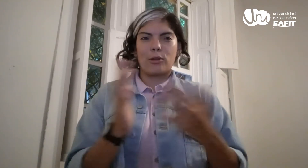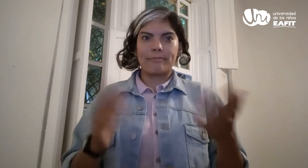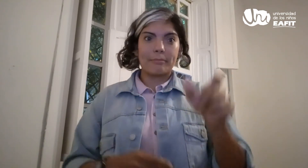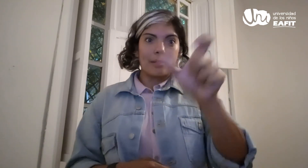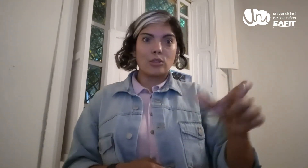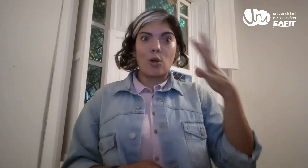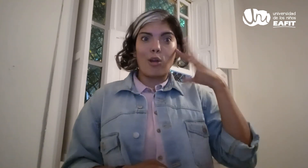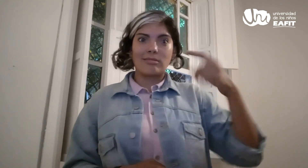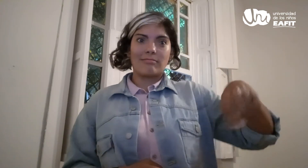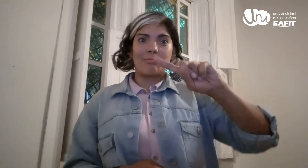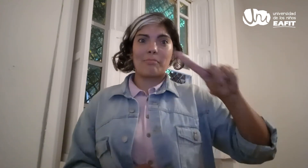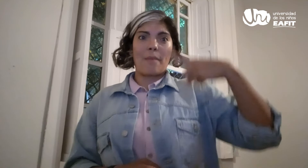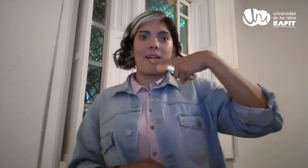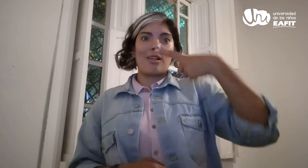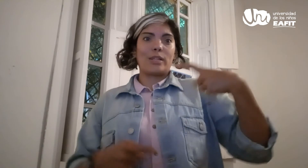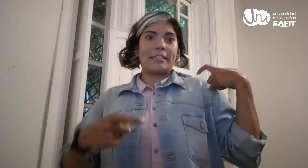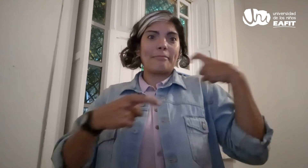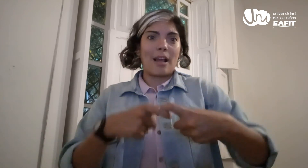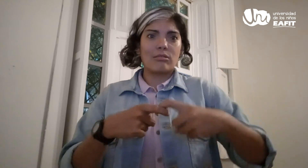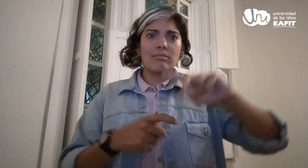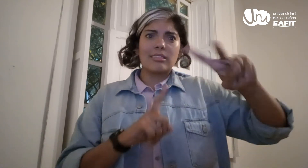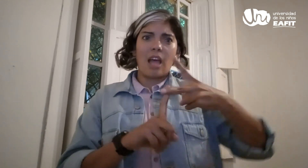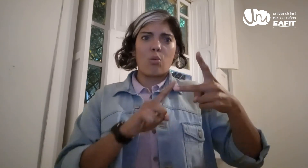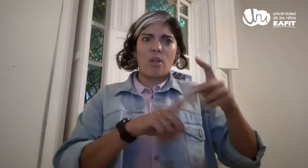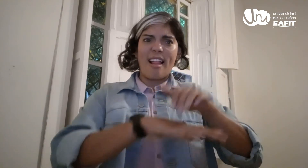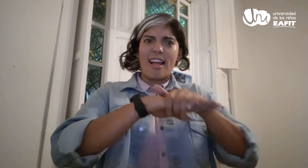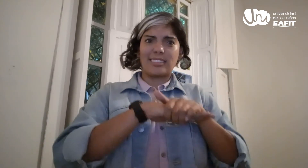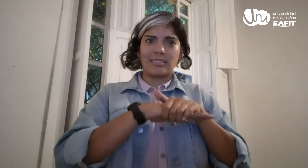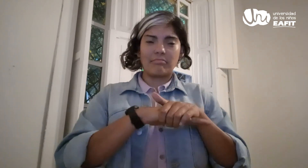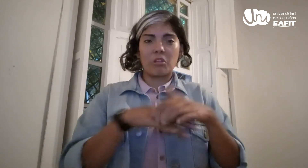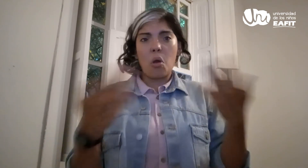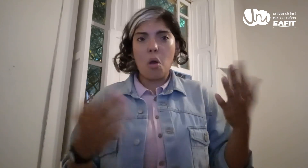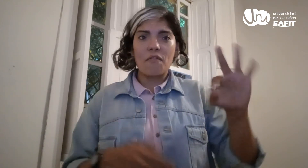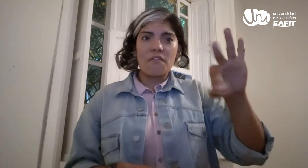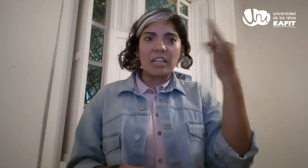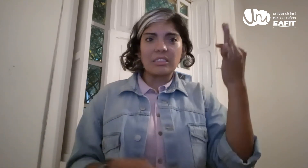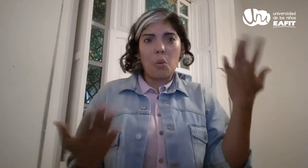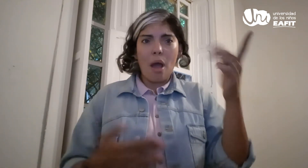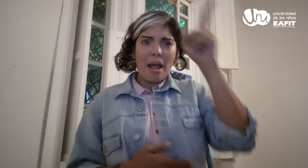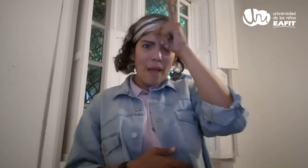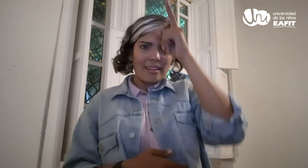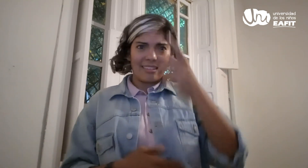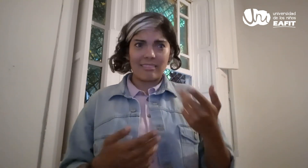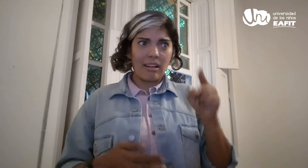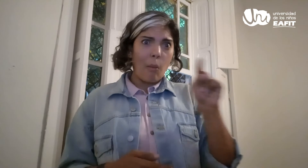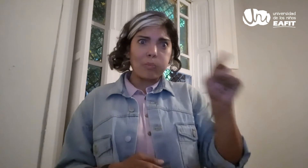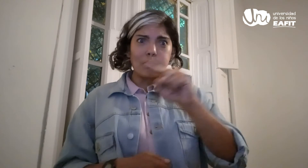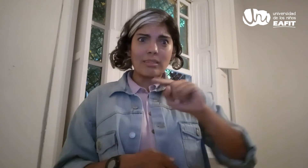perfecta. Para ejemplificar esto, en el caso de los oyentes, el español es su primera lengua en nuestro país y su segunda lengua